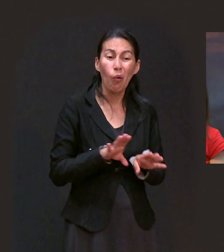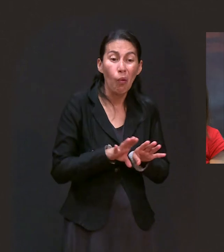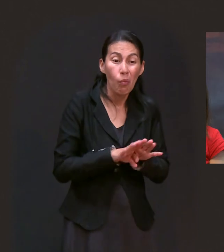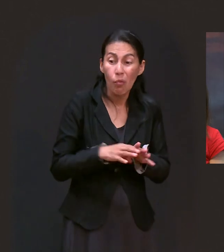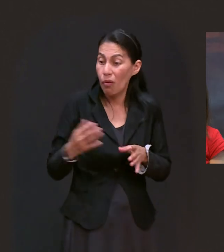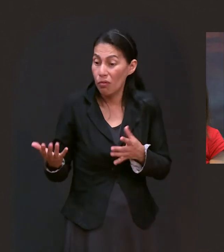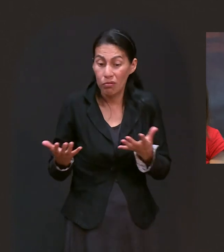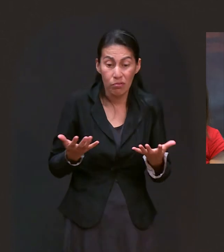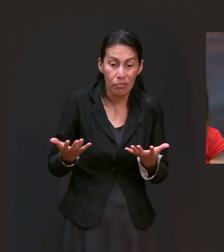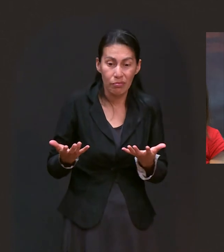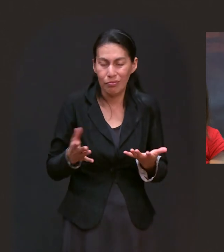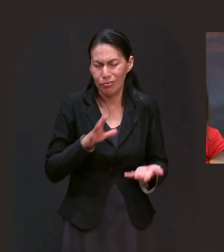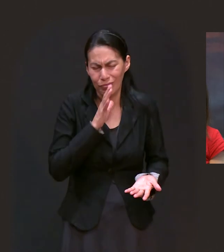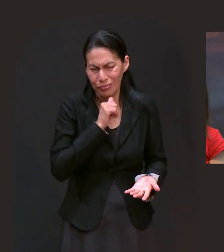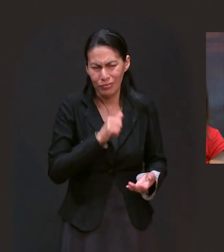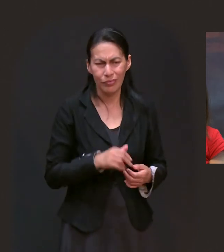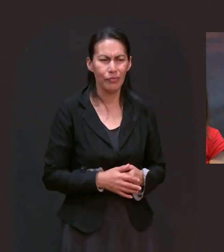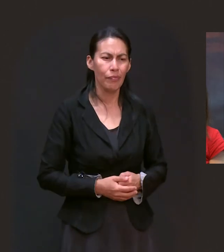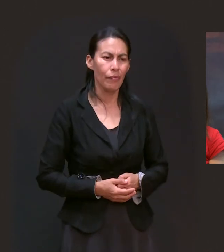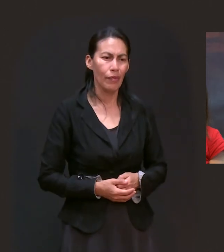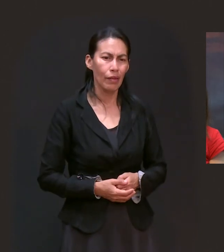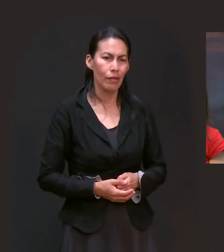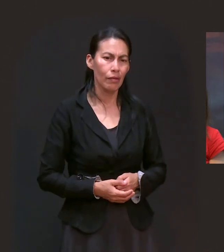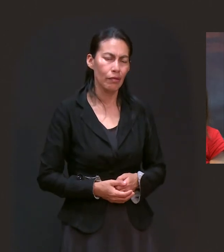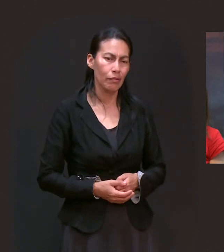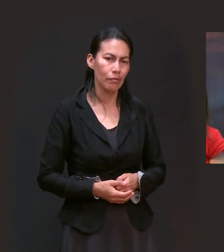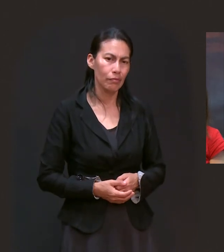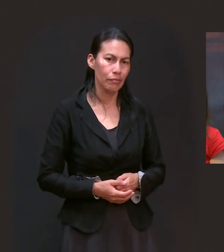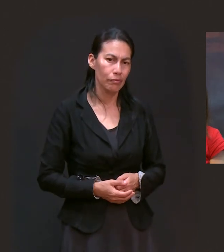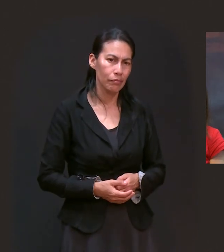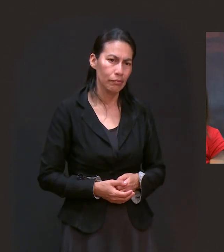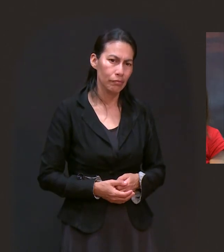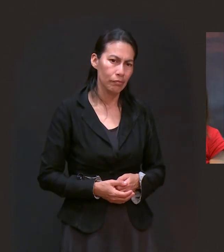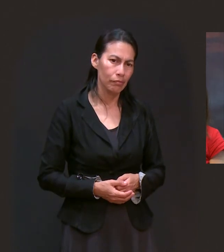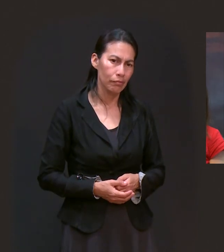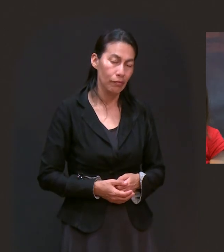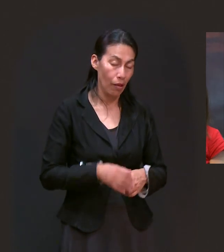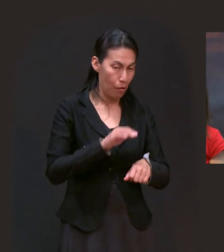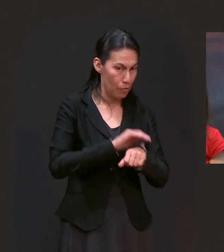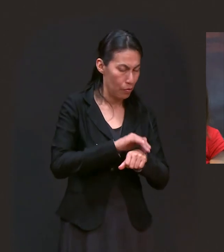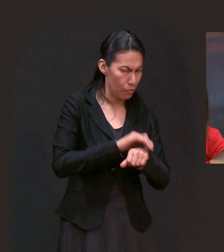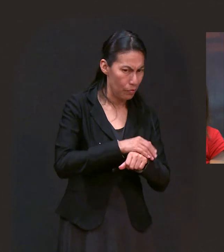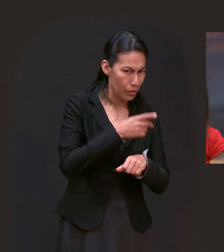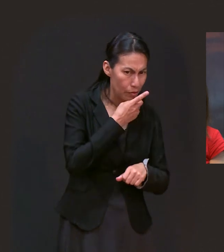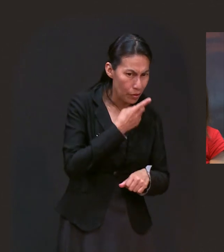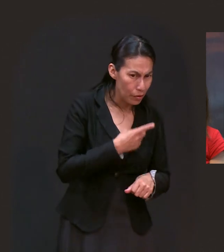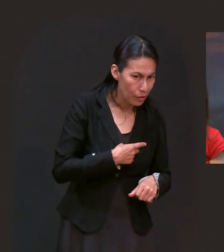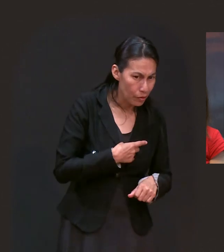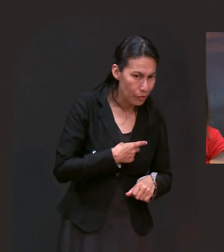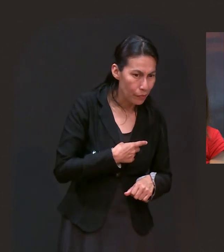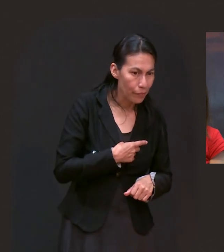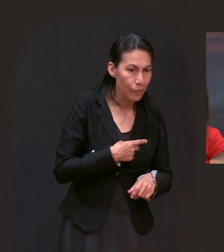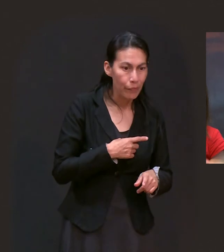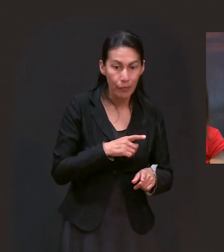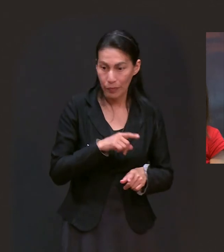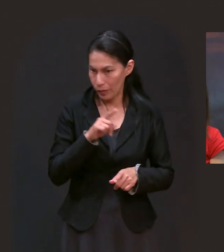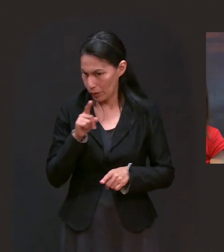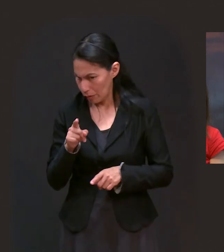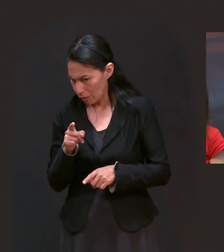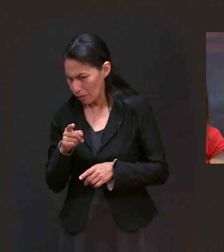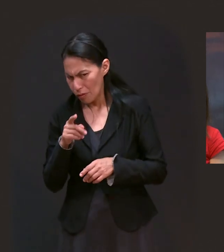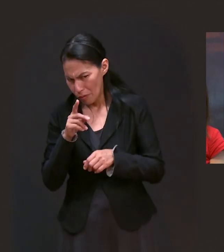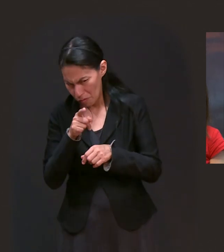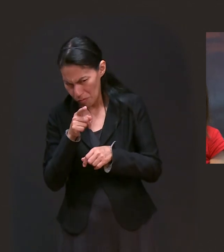y cómo vamos a hacer entonces el este y me dijo el amigo